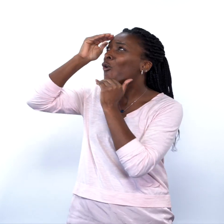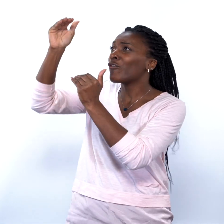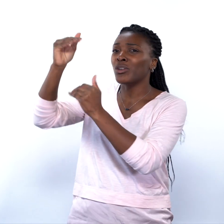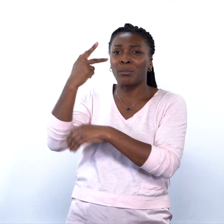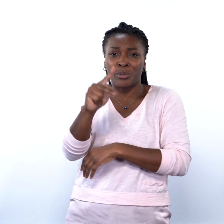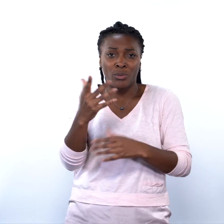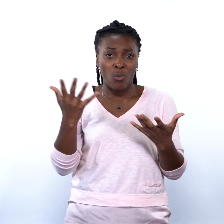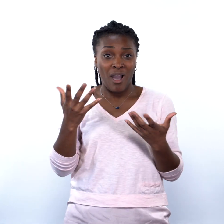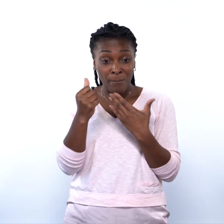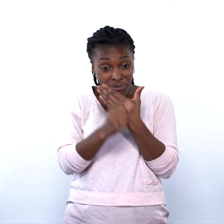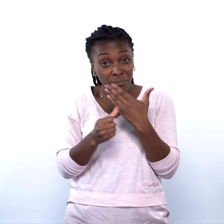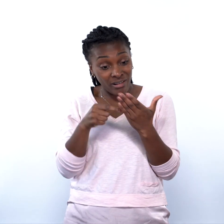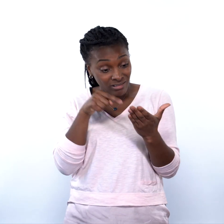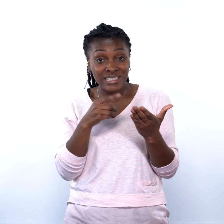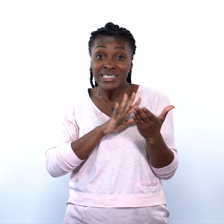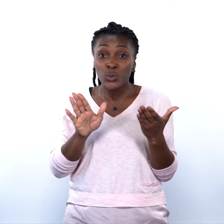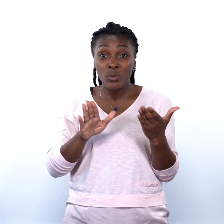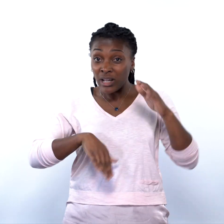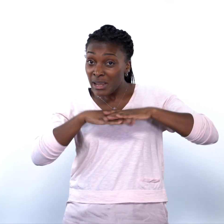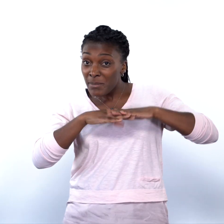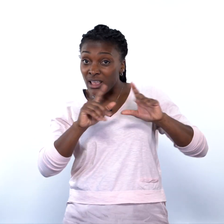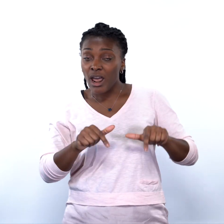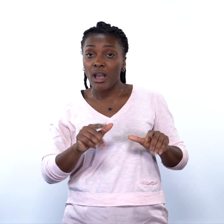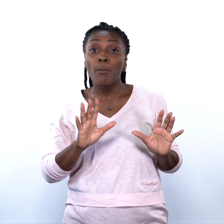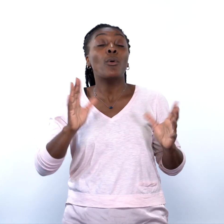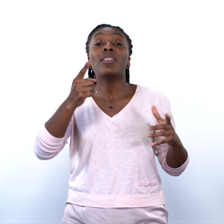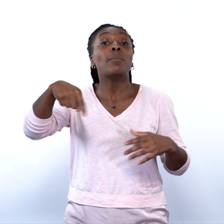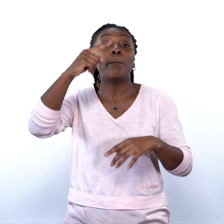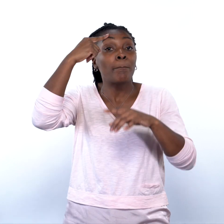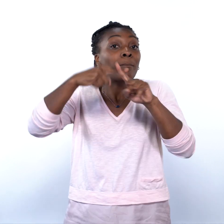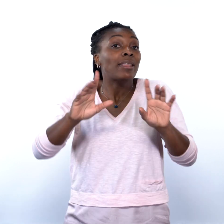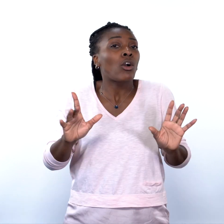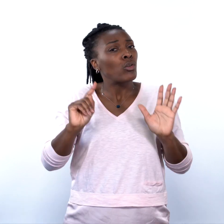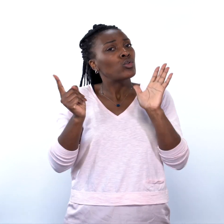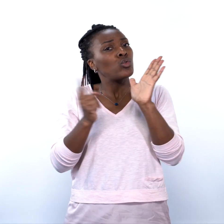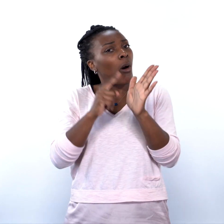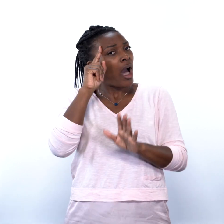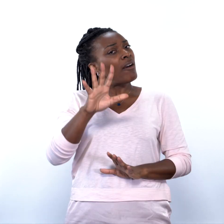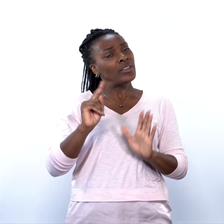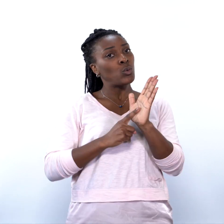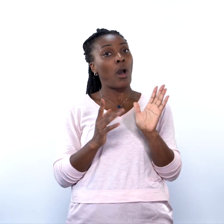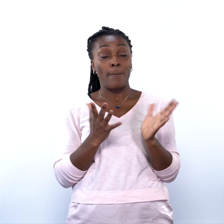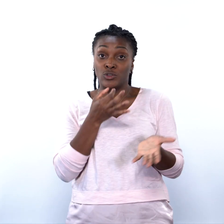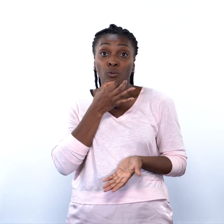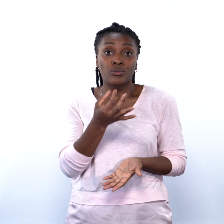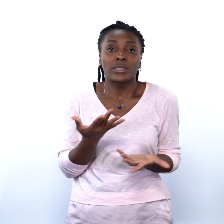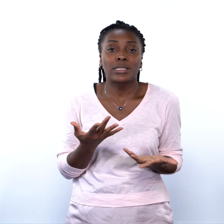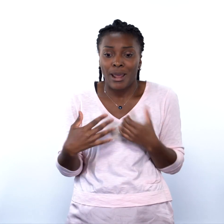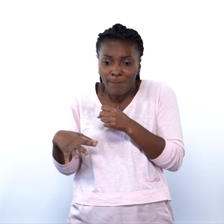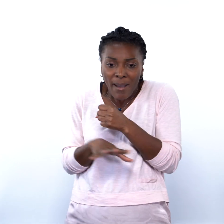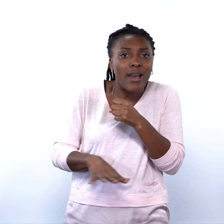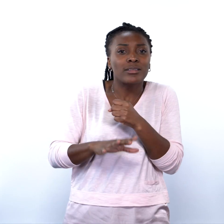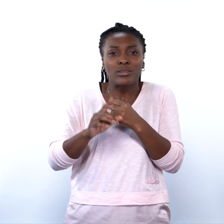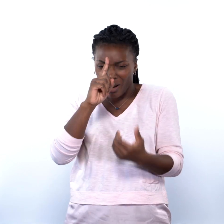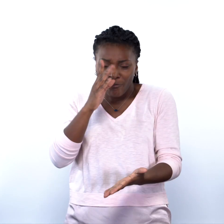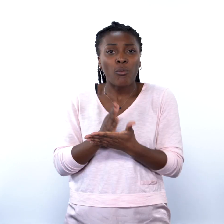dépasse même les versets. Et là, vraiment, ça vous bouscule. Peut-être que ça ne fera pas l'unanimité ce que je dis. Et je vous respecte dans votre opinion. Mais la vraie base de